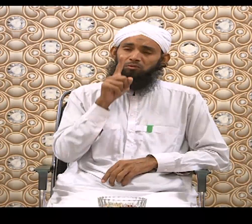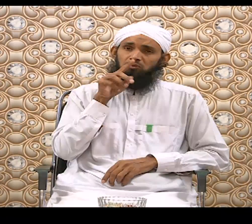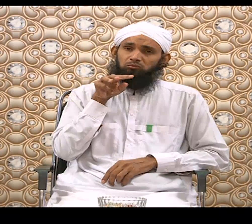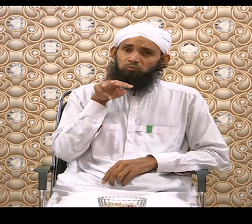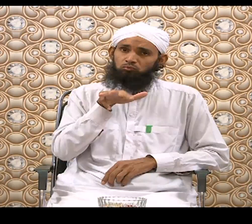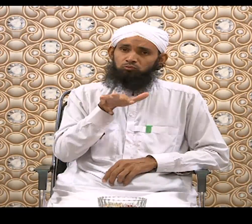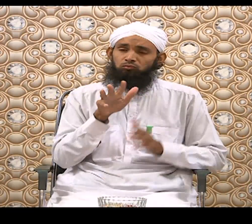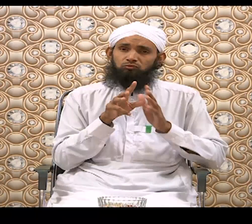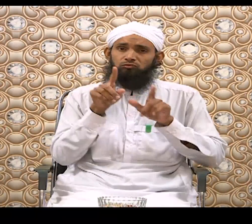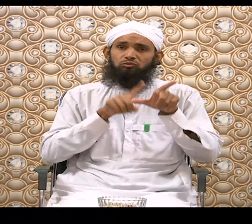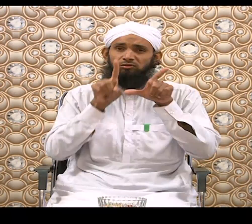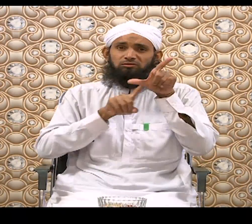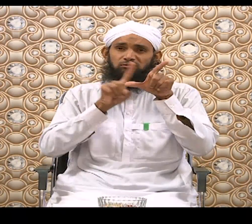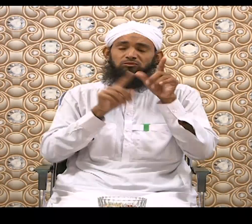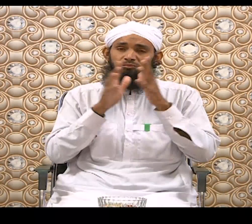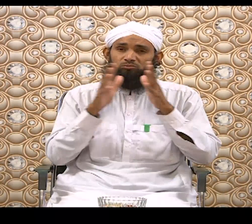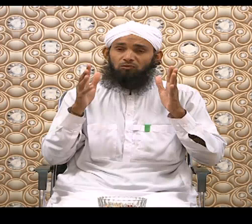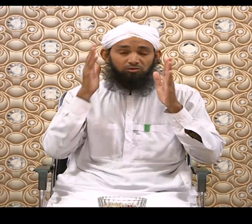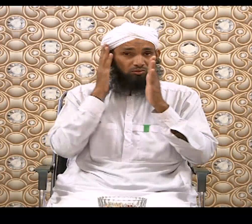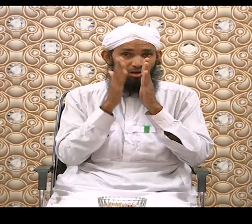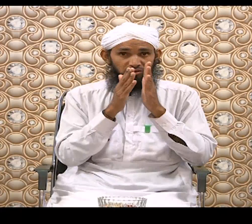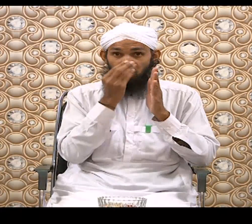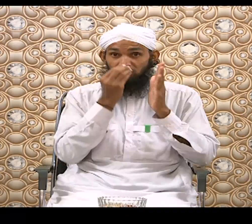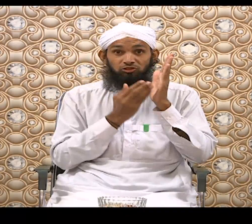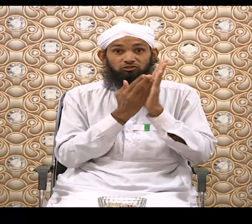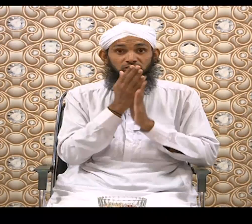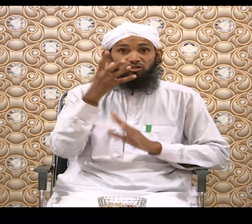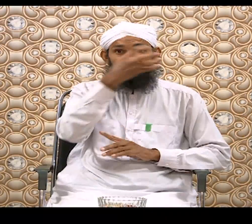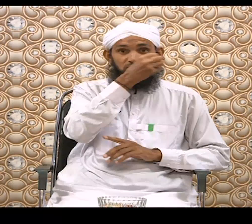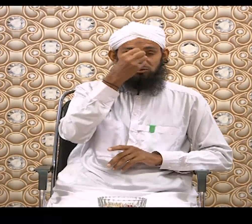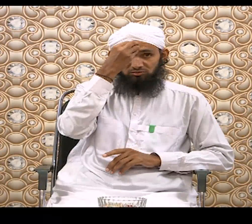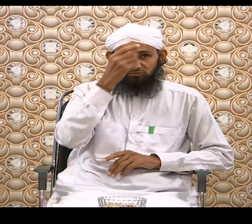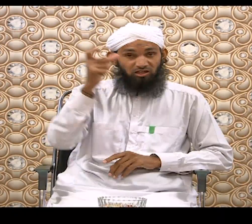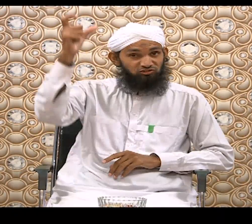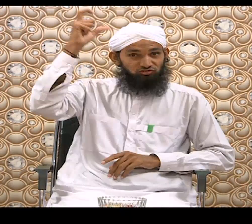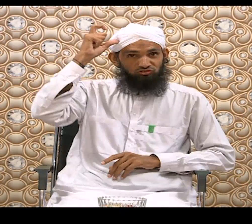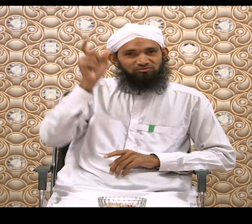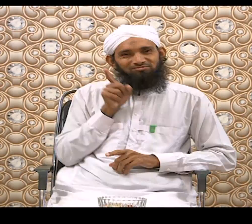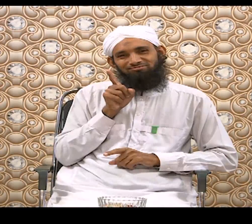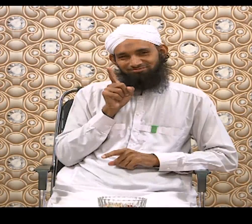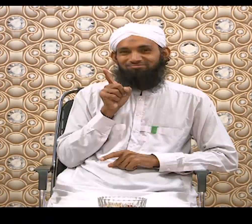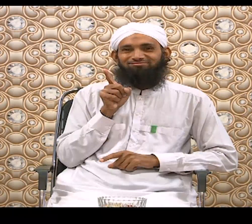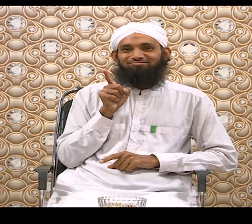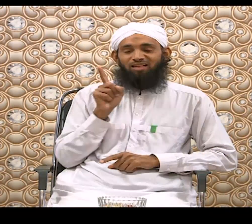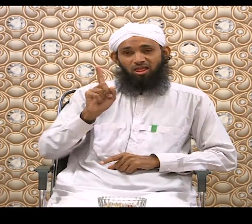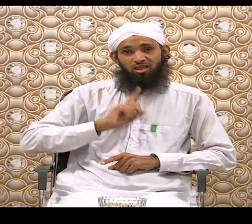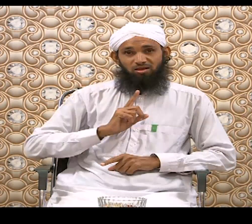عبادت کی جنت کا خزانچی رہا وہ جن تھا لیکن اپنی عبادت و ریاضت اور